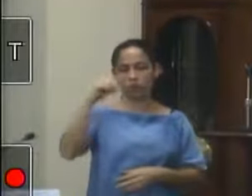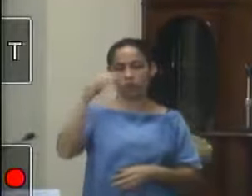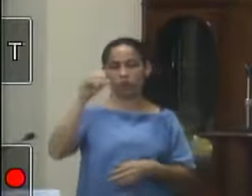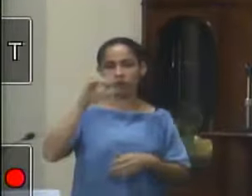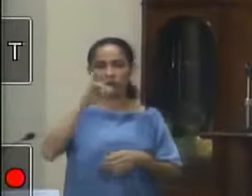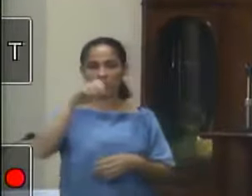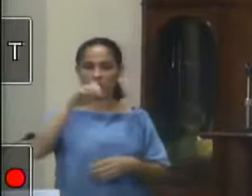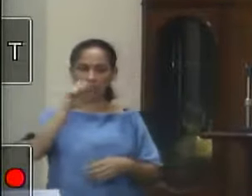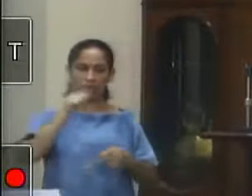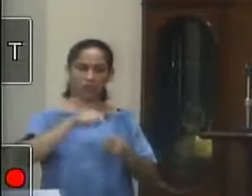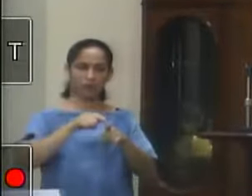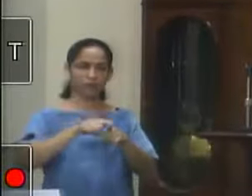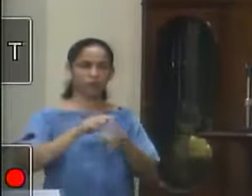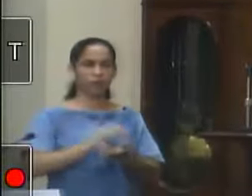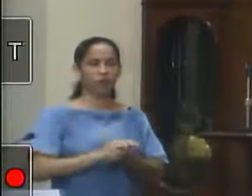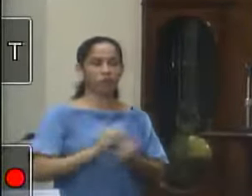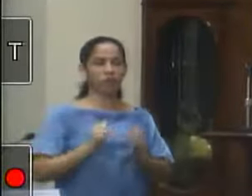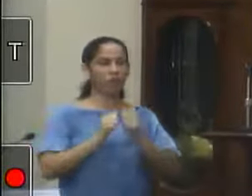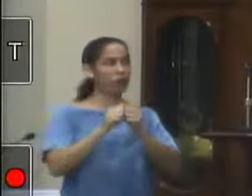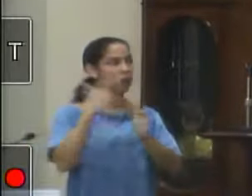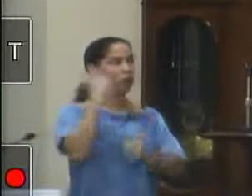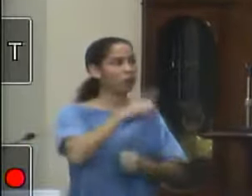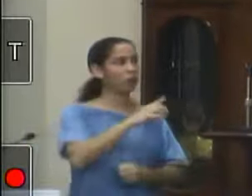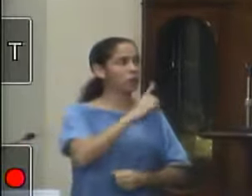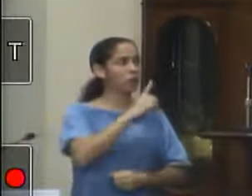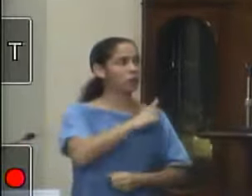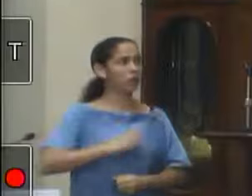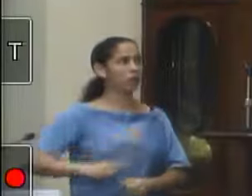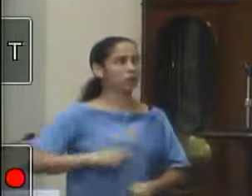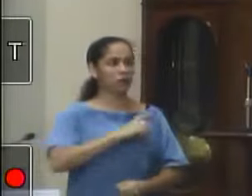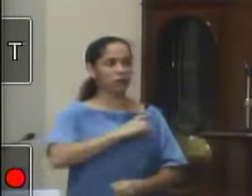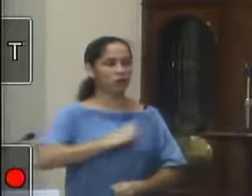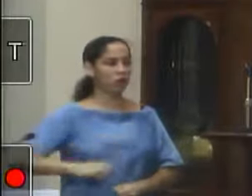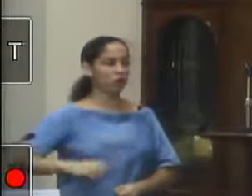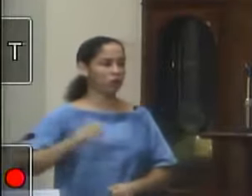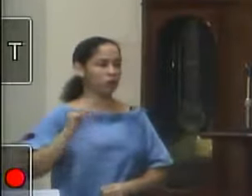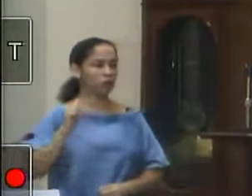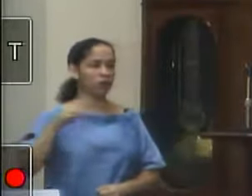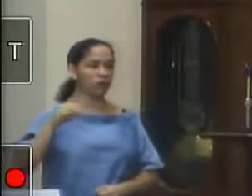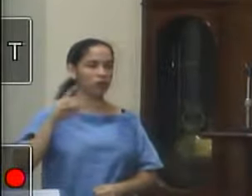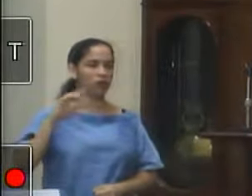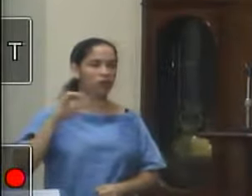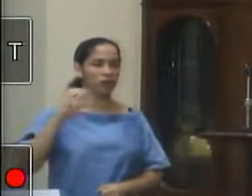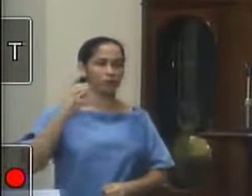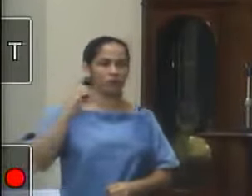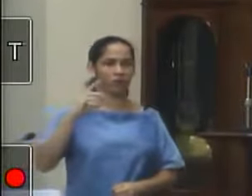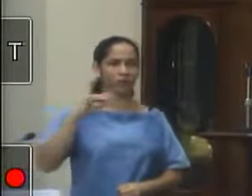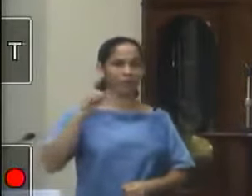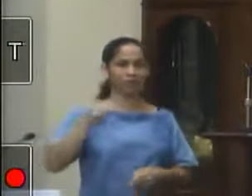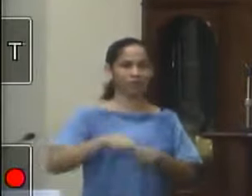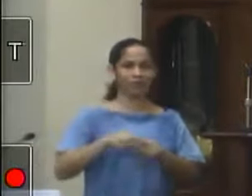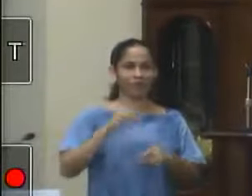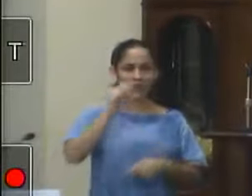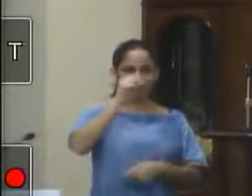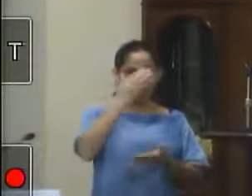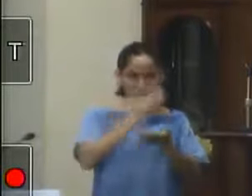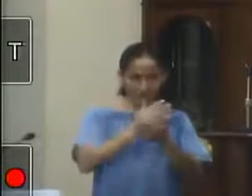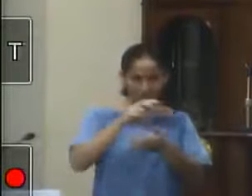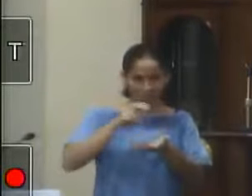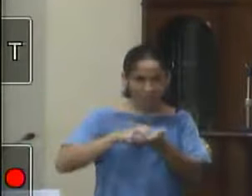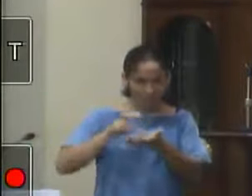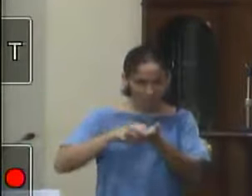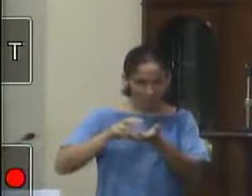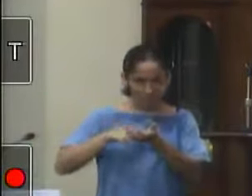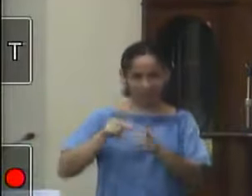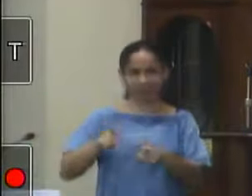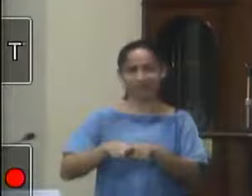INEA, né, conseguida pelo nosso deputado André Correia. Então, domingo, 8:30 da manhã, nós vamos